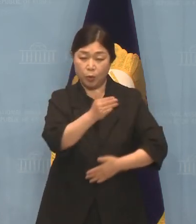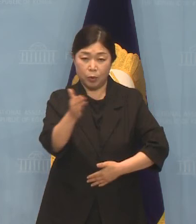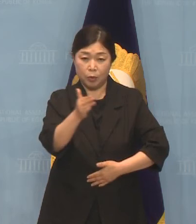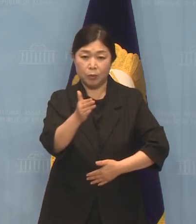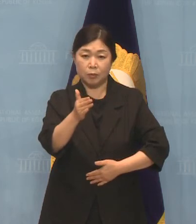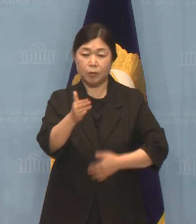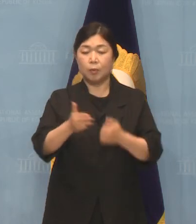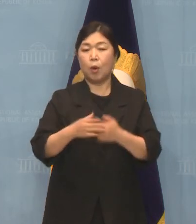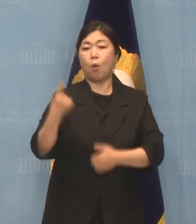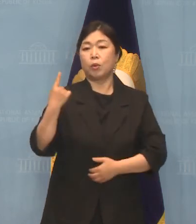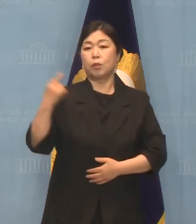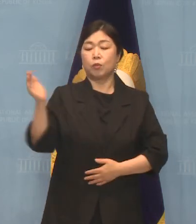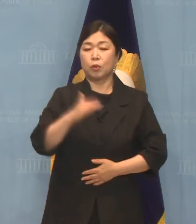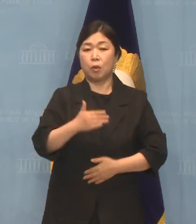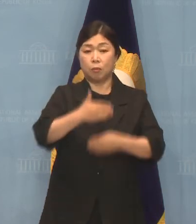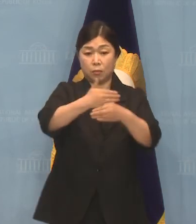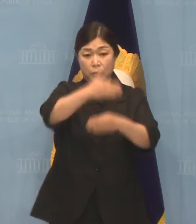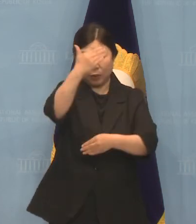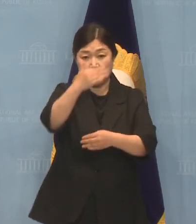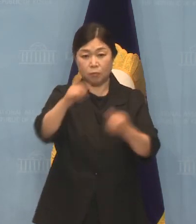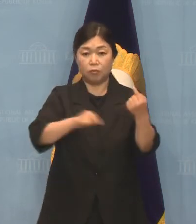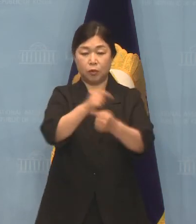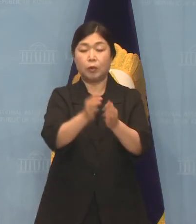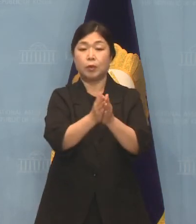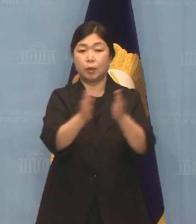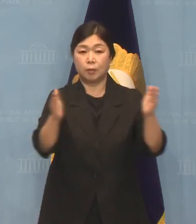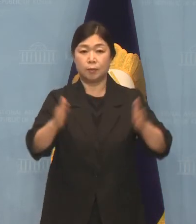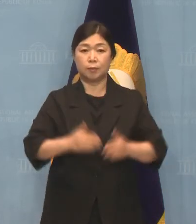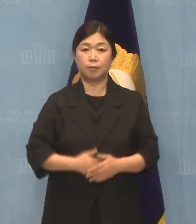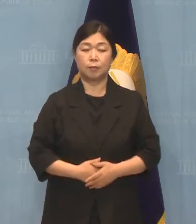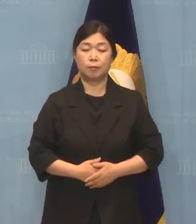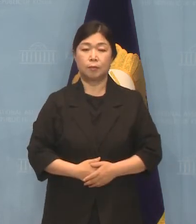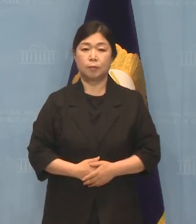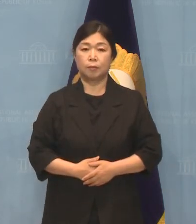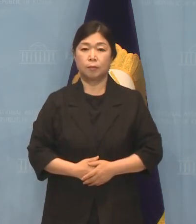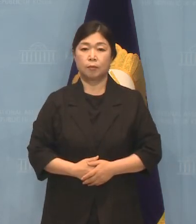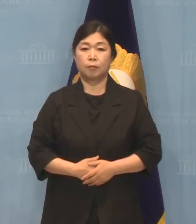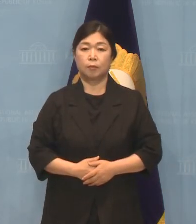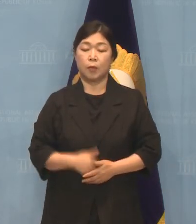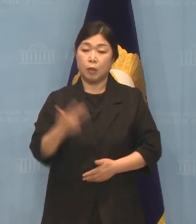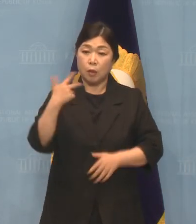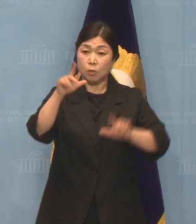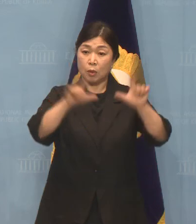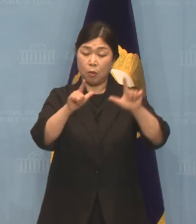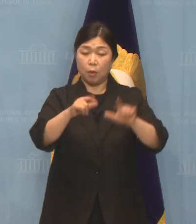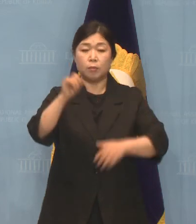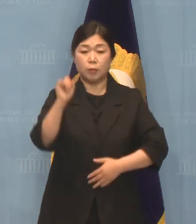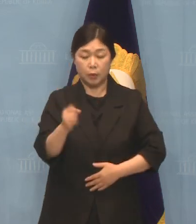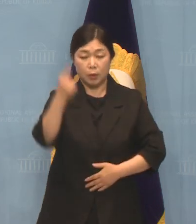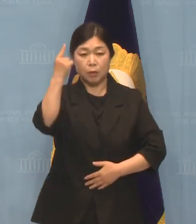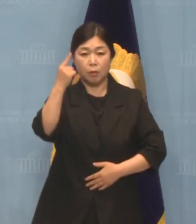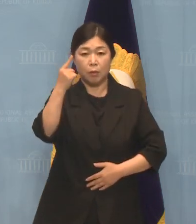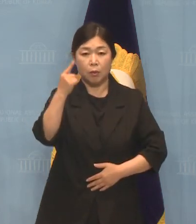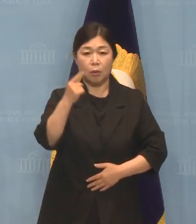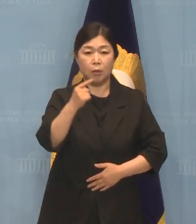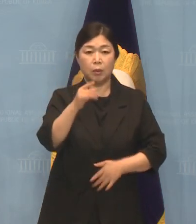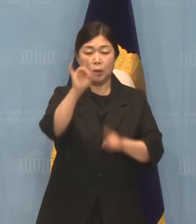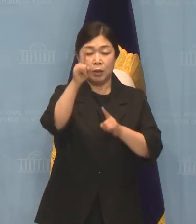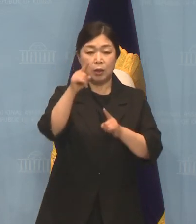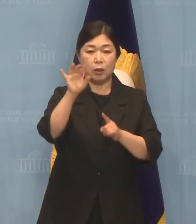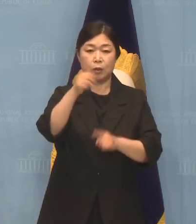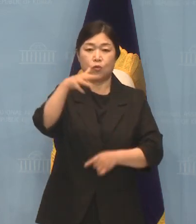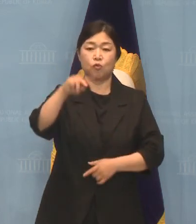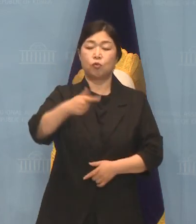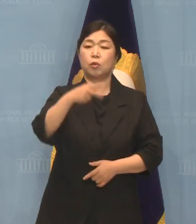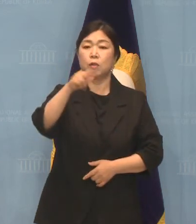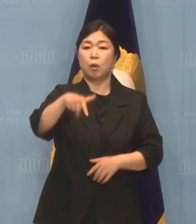않아서 어제부터 청사를 정상 개방하고 있습니다. 이런 지난주 상황을 계기로 이춘석 국회